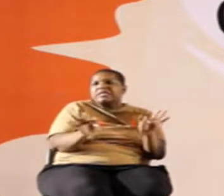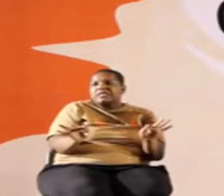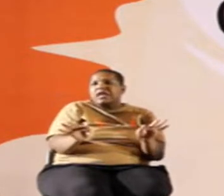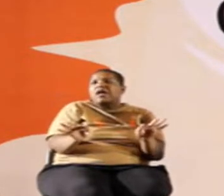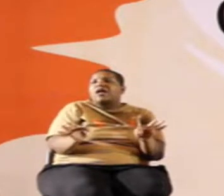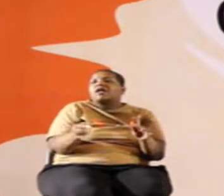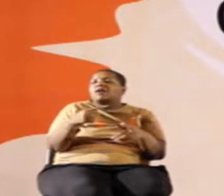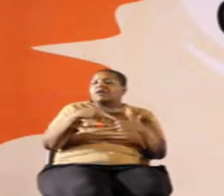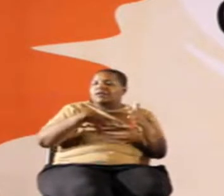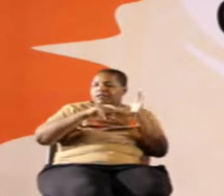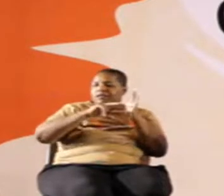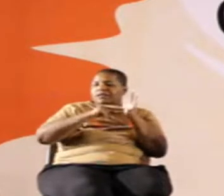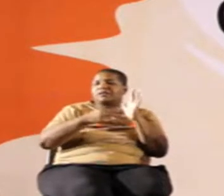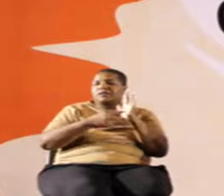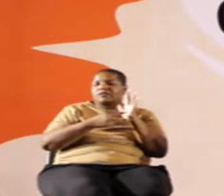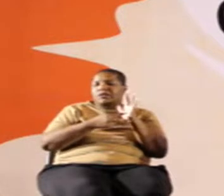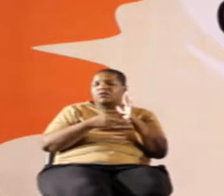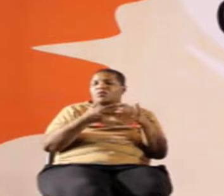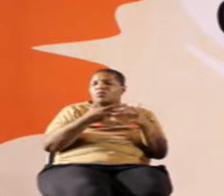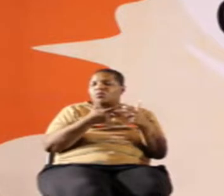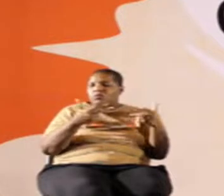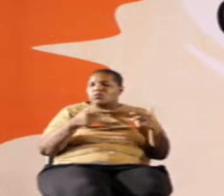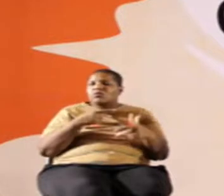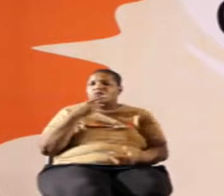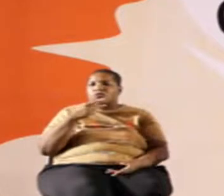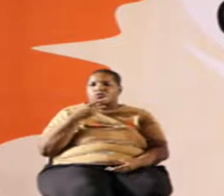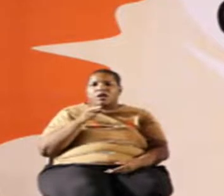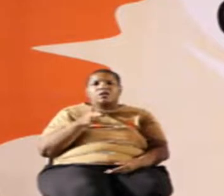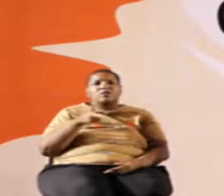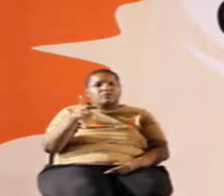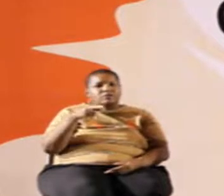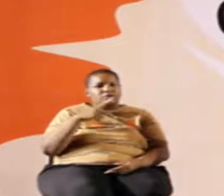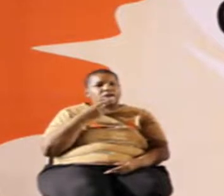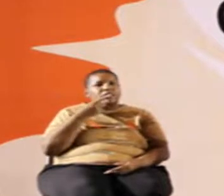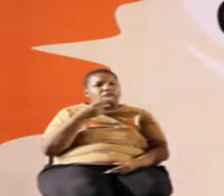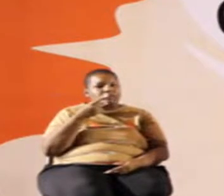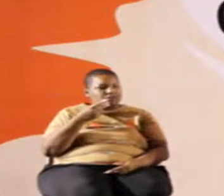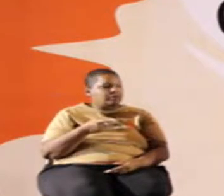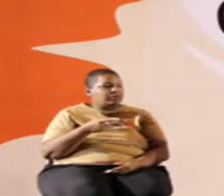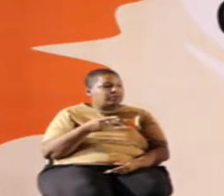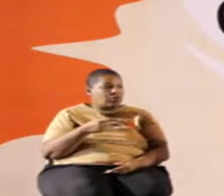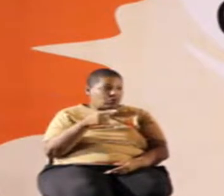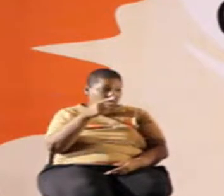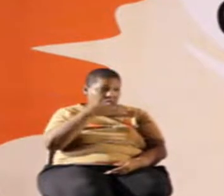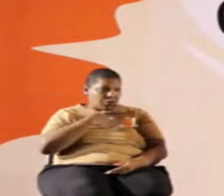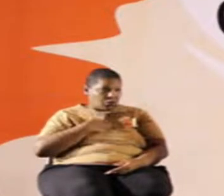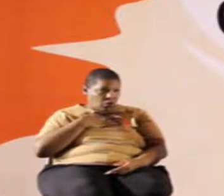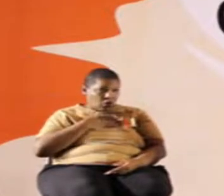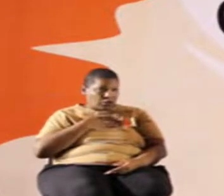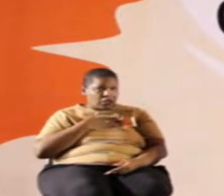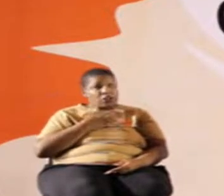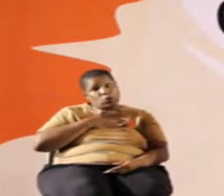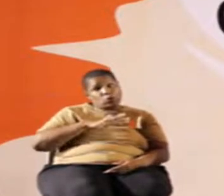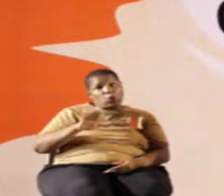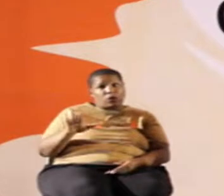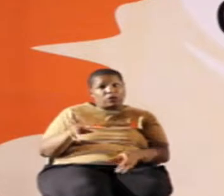tem muitos significados. E ele fala muito para quem gosta e para quem não gosta.